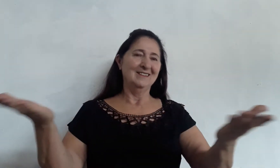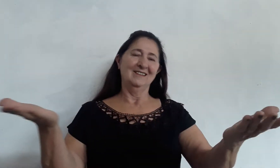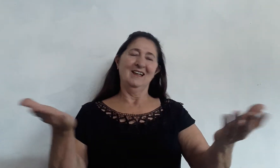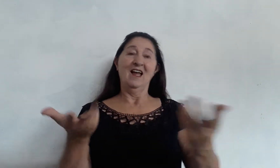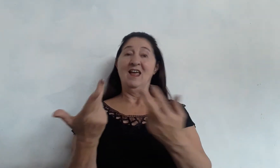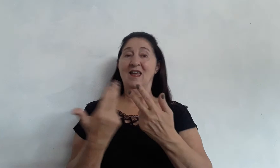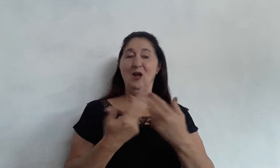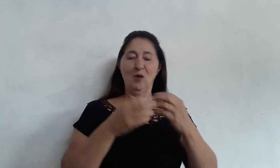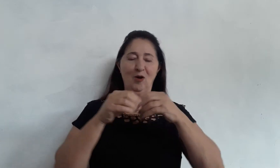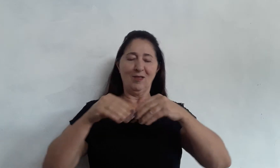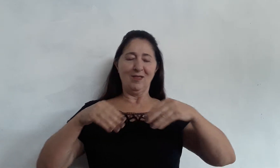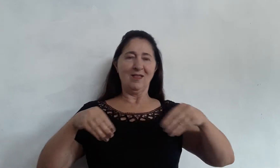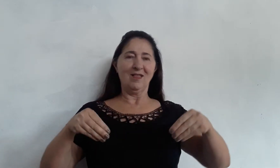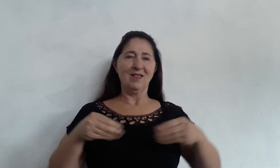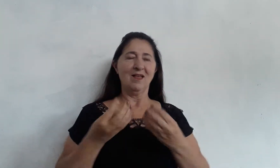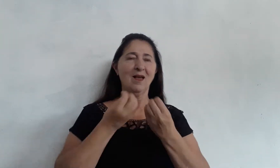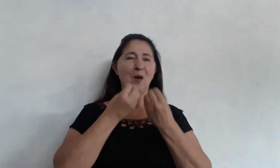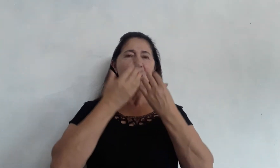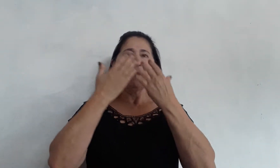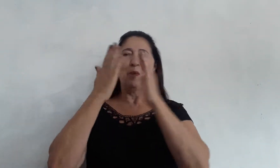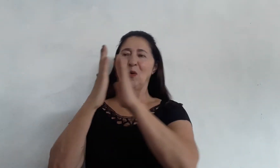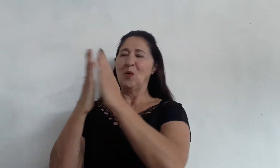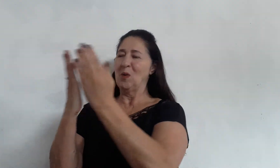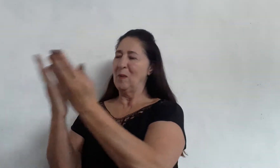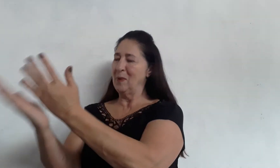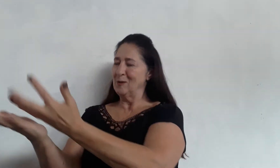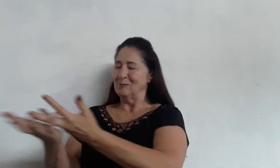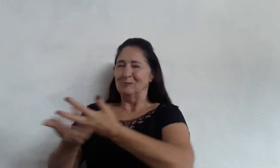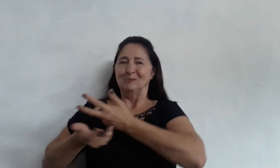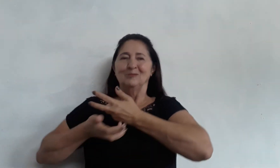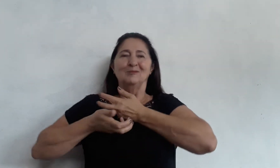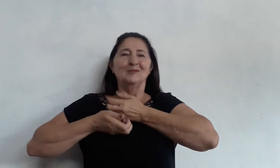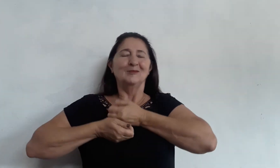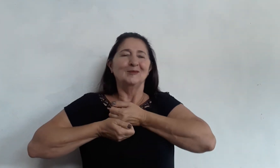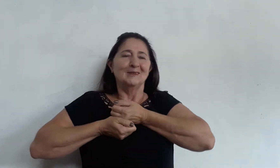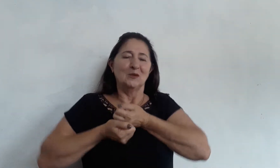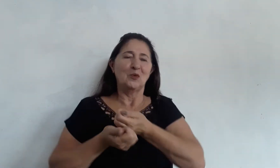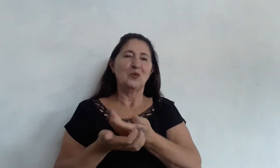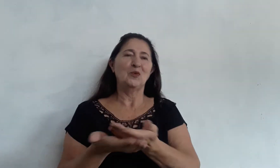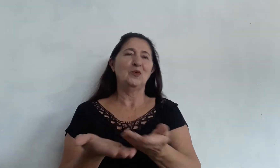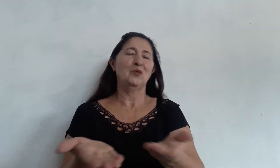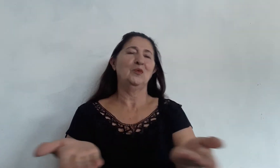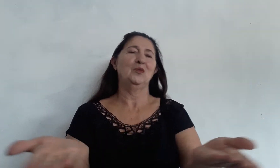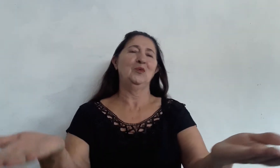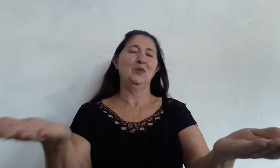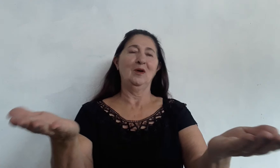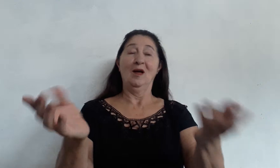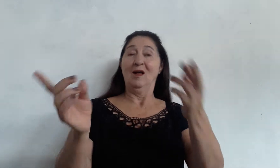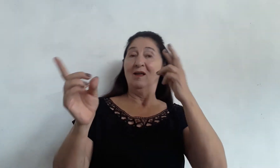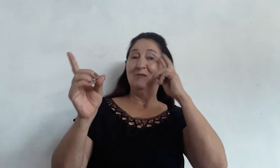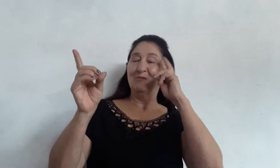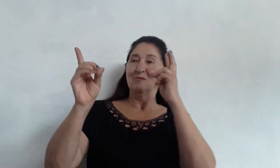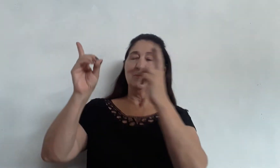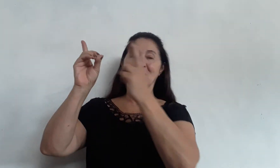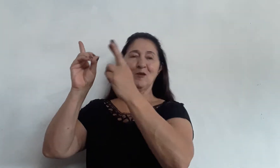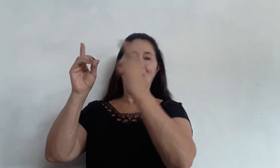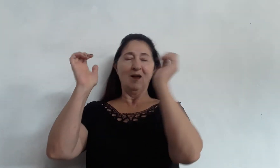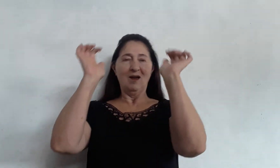boa, acolhamos hoje uma vez mais a palavra do Senhor. Que Deus te abençoe, onde quer que